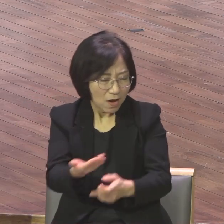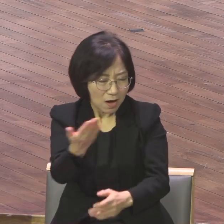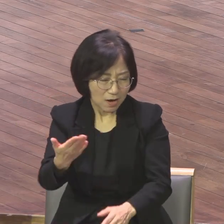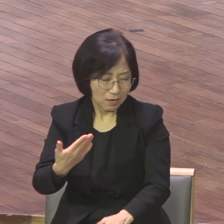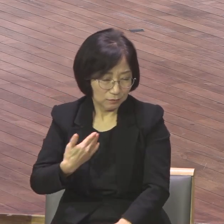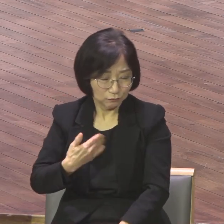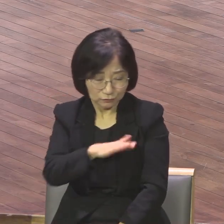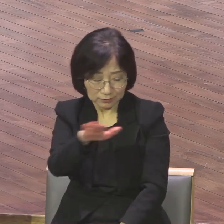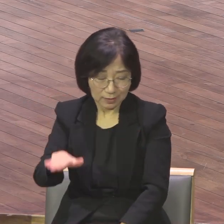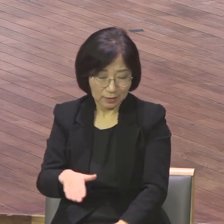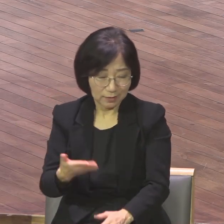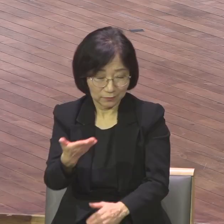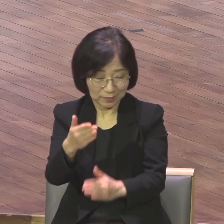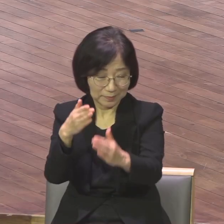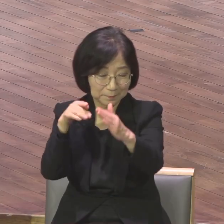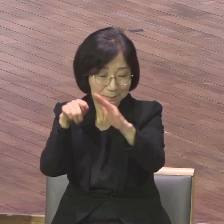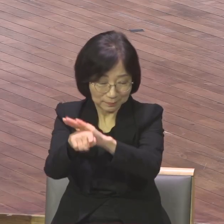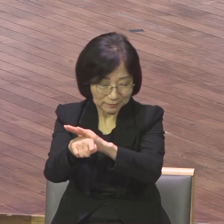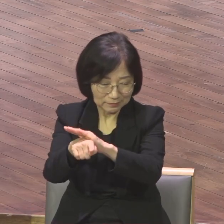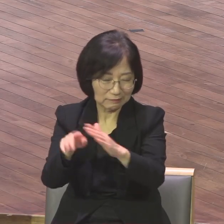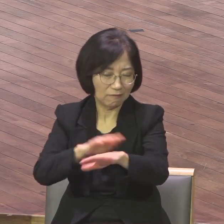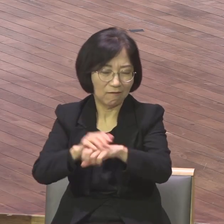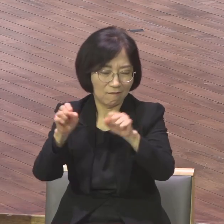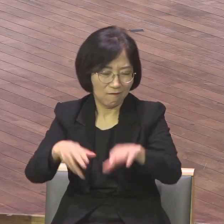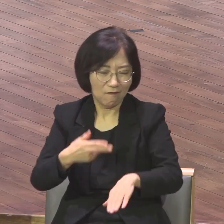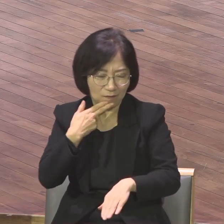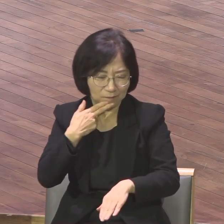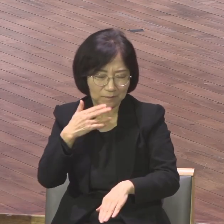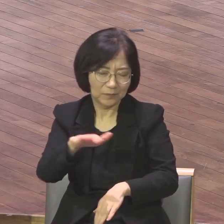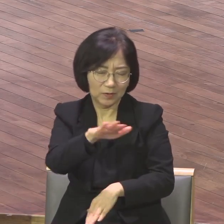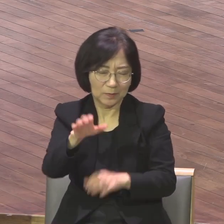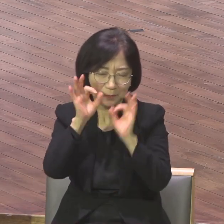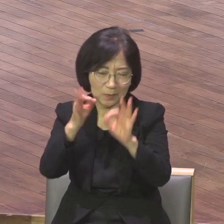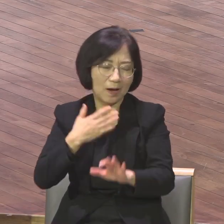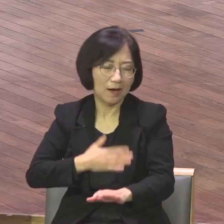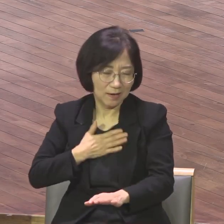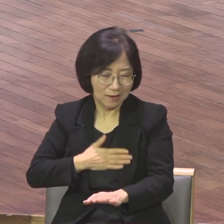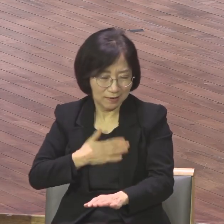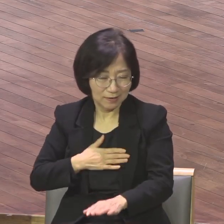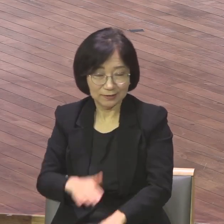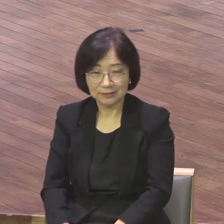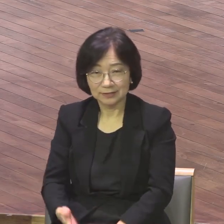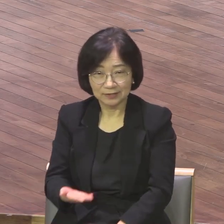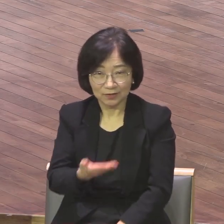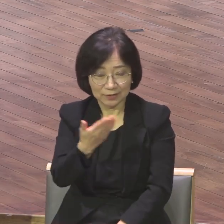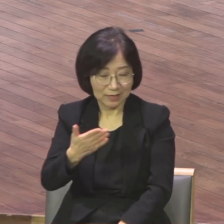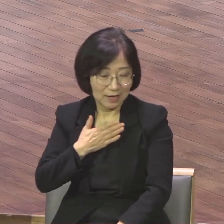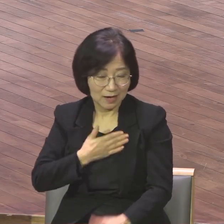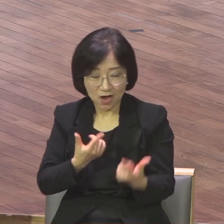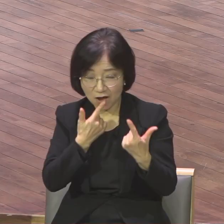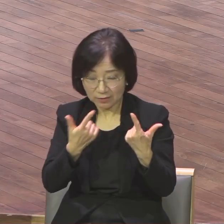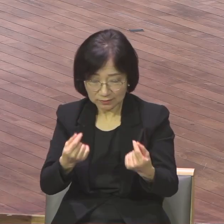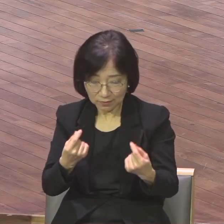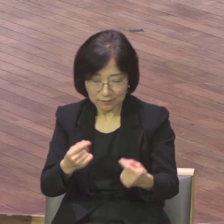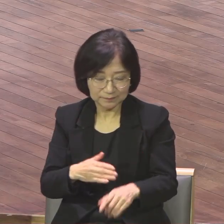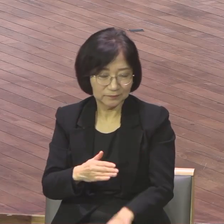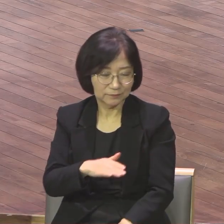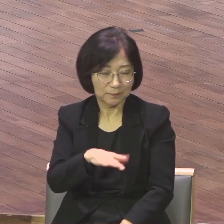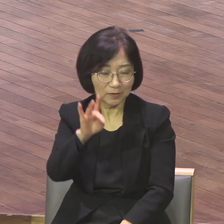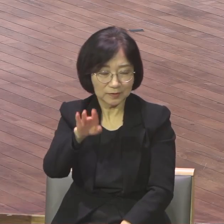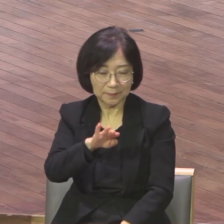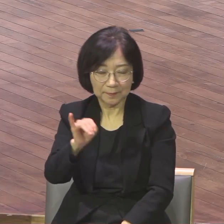우리가 너희 가운데 들어간 것이 헛되지 않은 줄을 너희가 친히 아나니, 너희가 아는 바와 같이 우리가 먼저